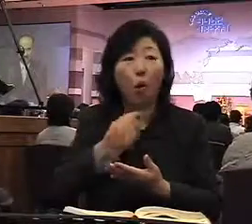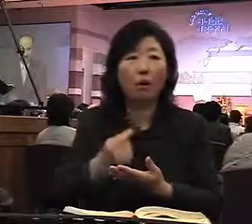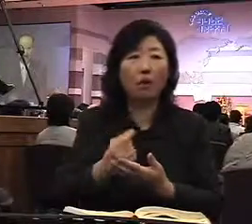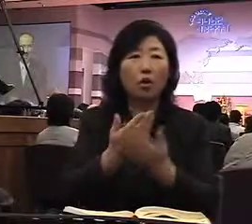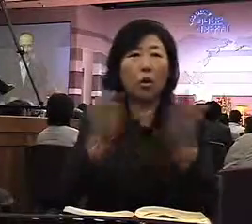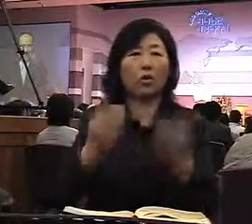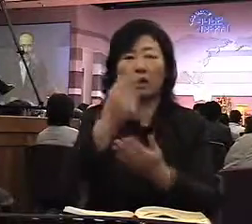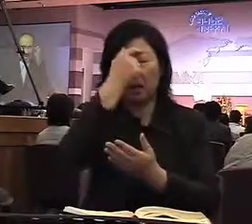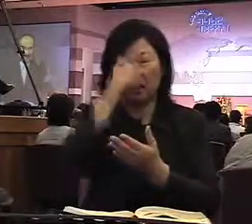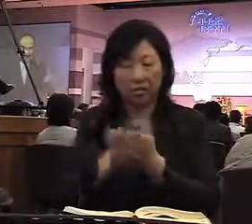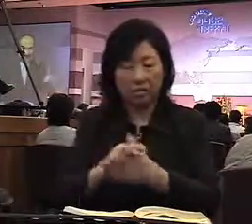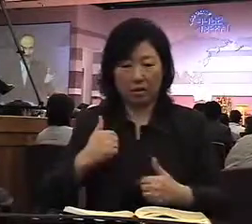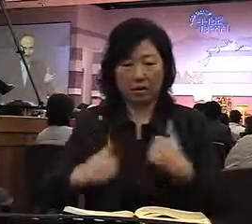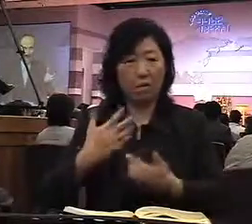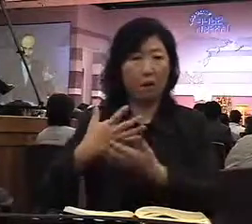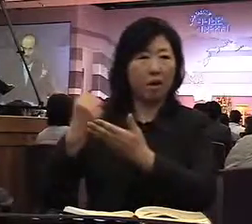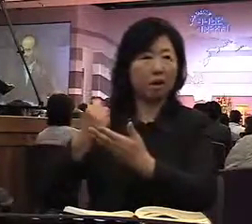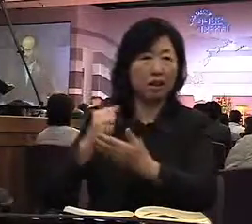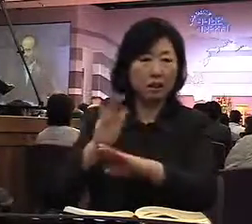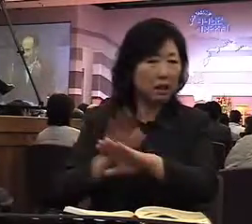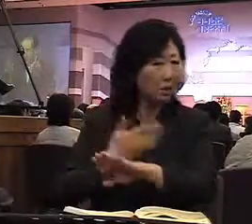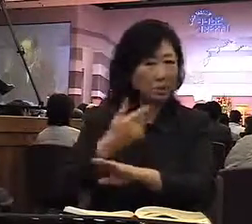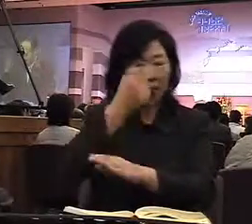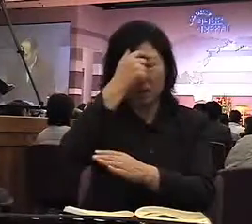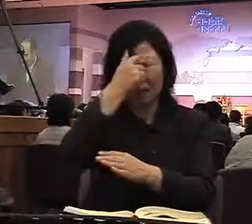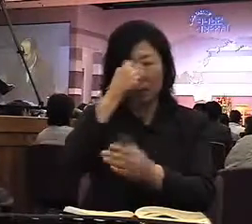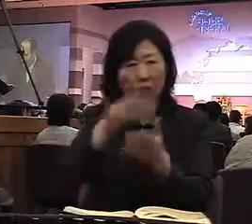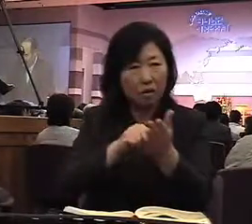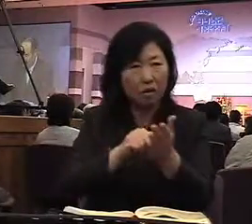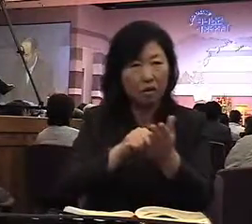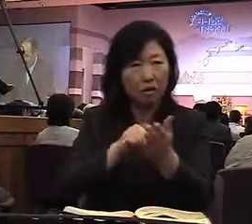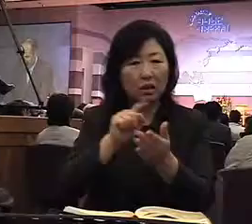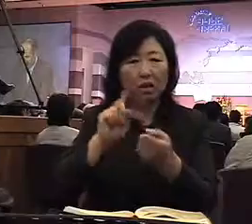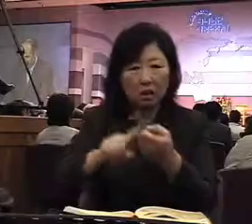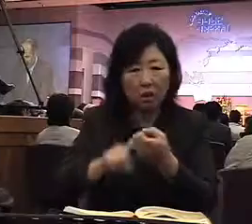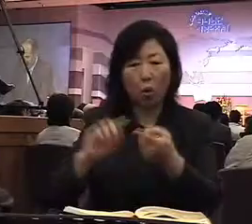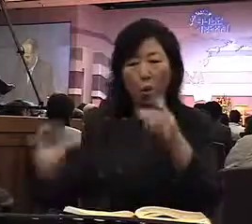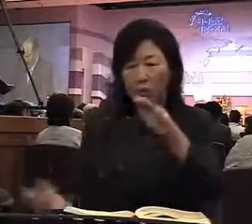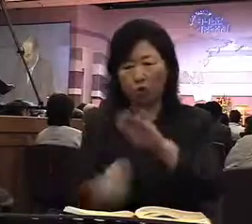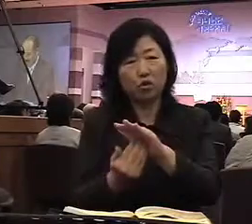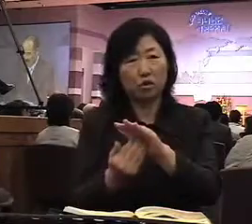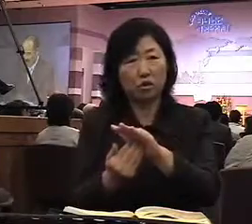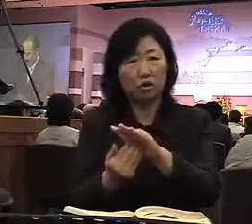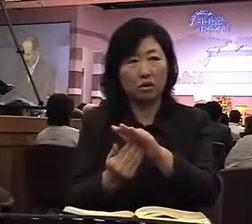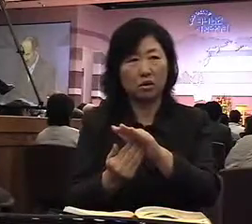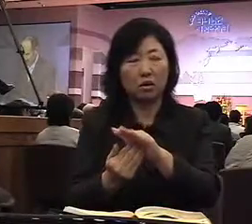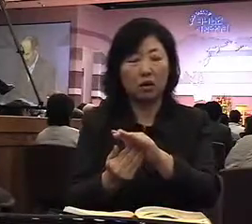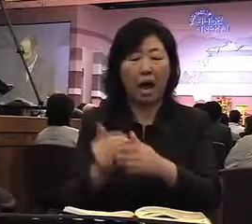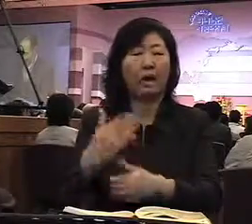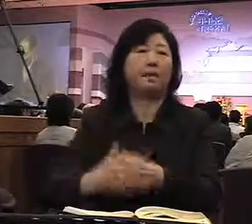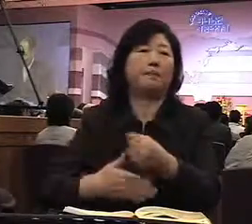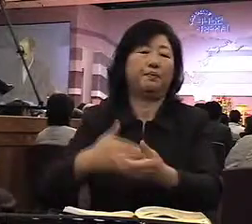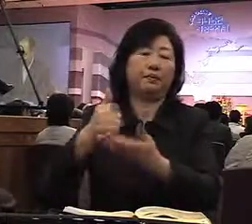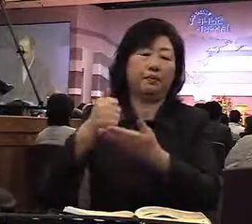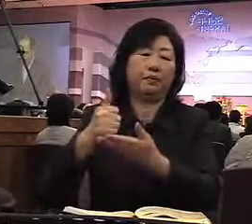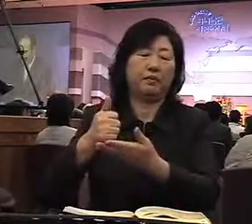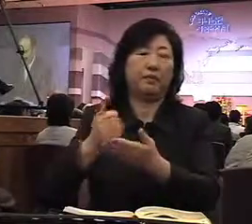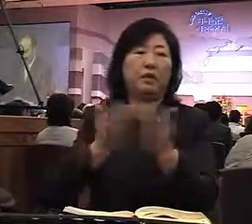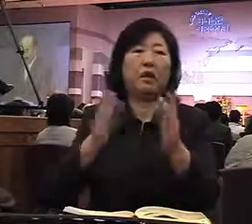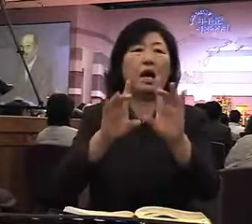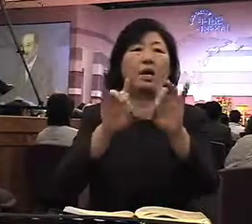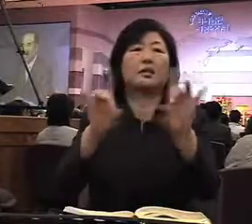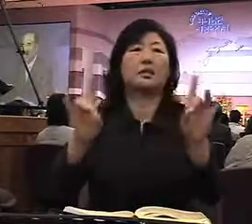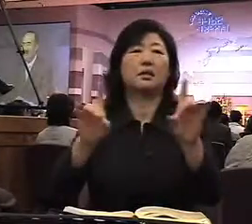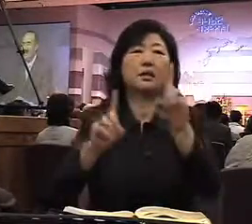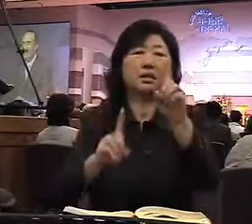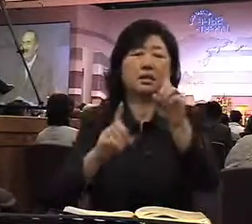그렇게 기도 받으시고 그래 잘못하는 기도일지라도 받으시고 그대로 이루시기를 원하시는 하나님이라는 거예요. 여러분 한